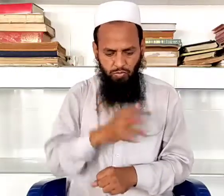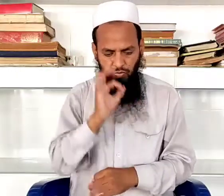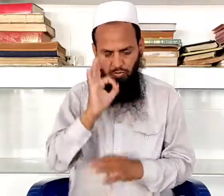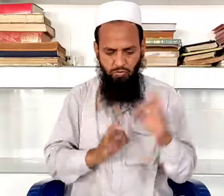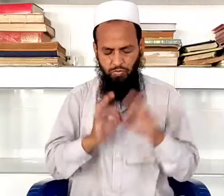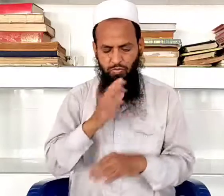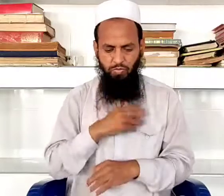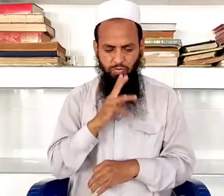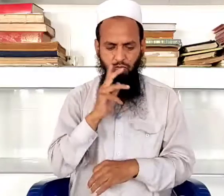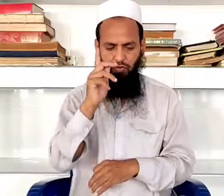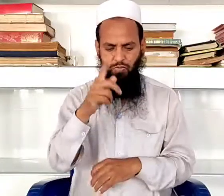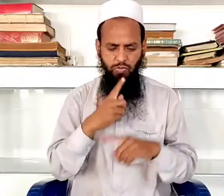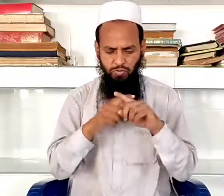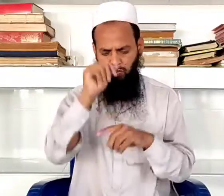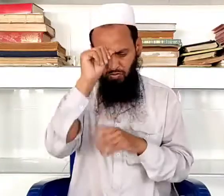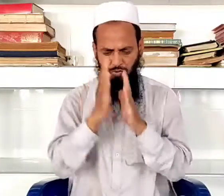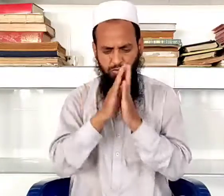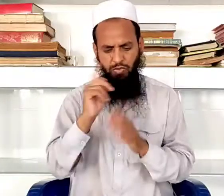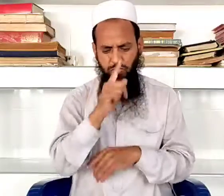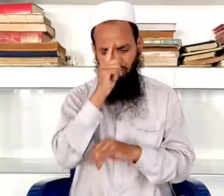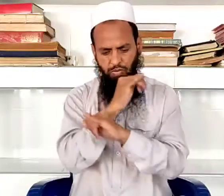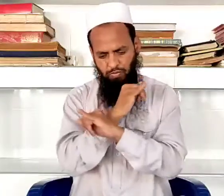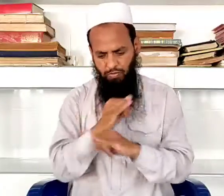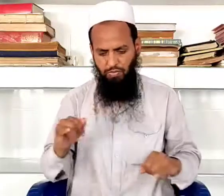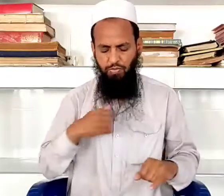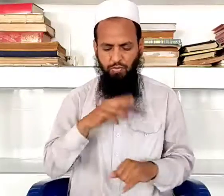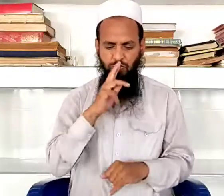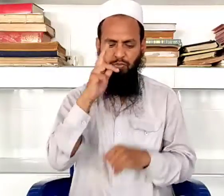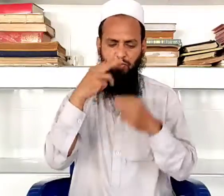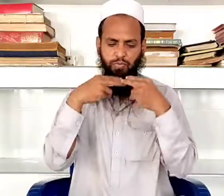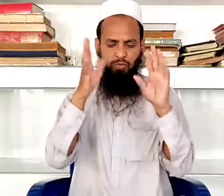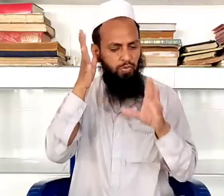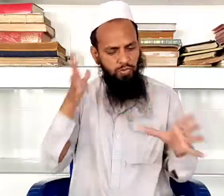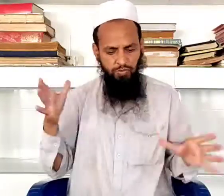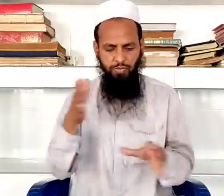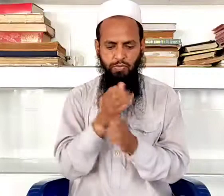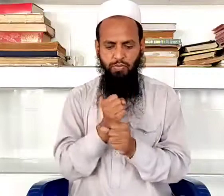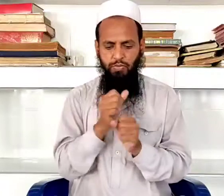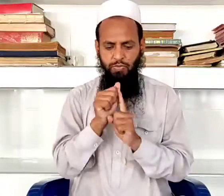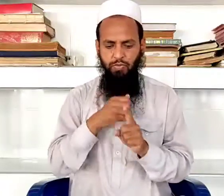انصر من نصر في سيدنا محمد صلى الله عليه وسلم اللهم اجعلنا منهم